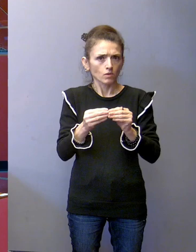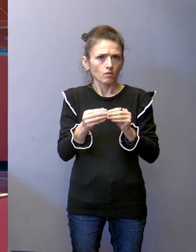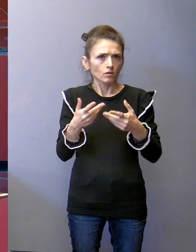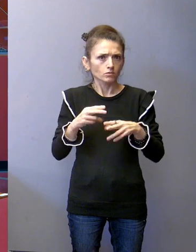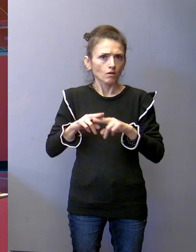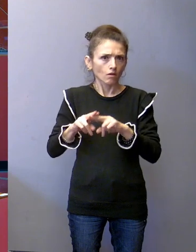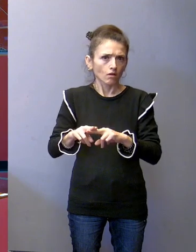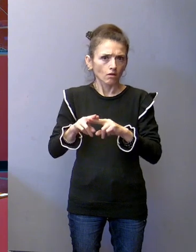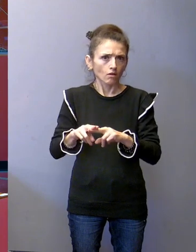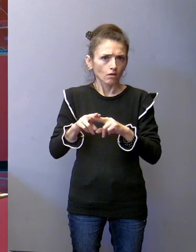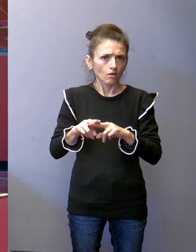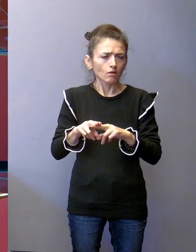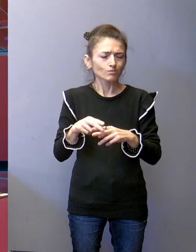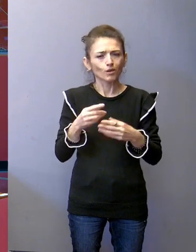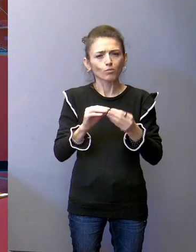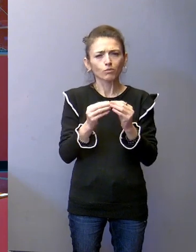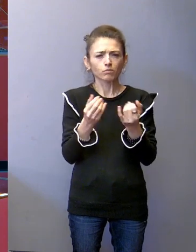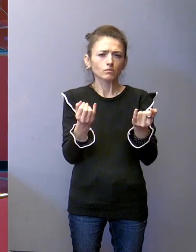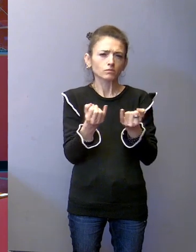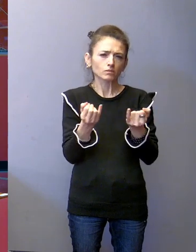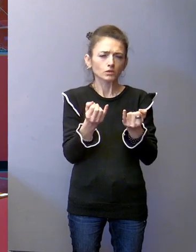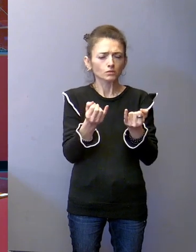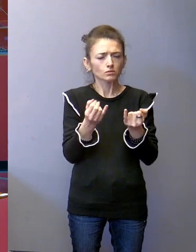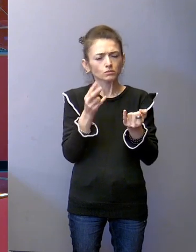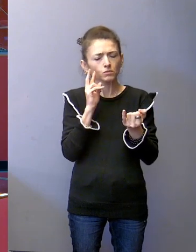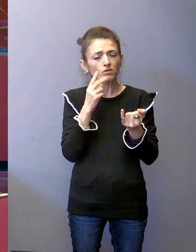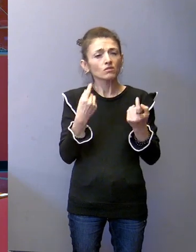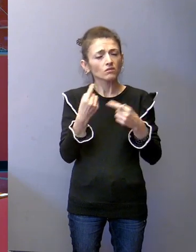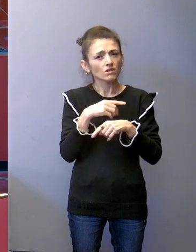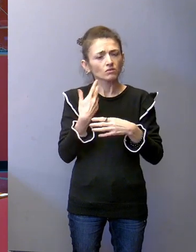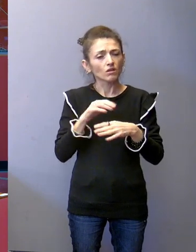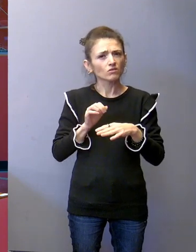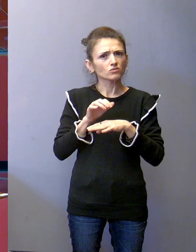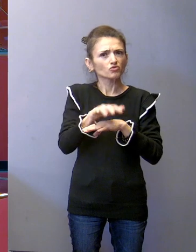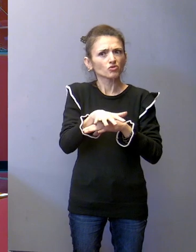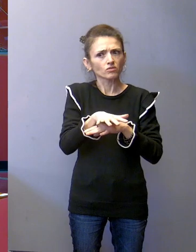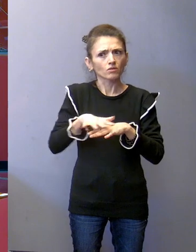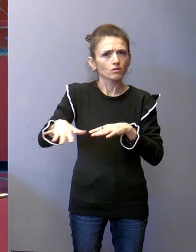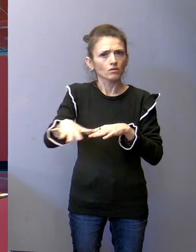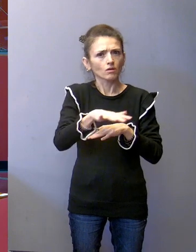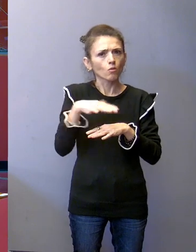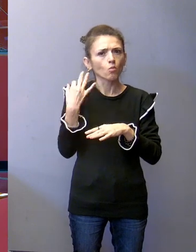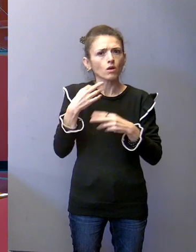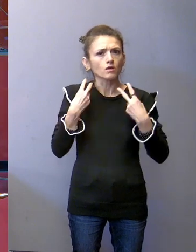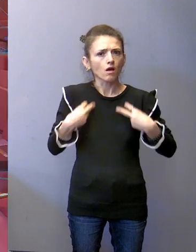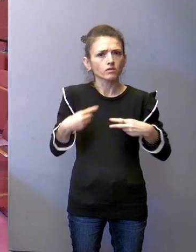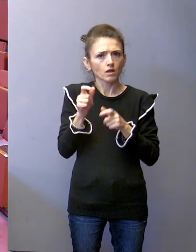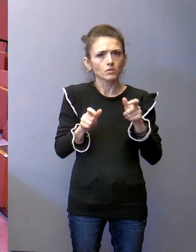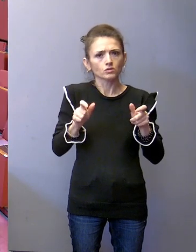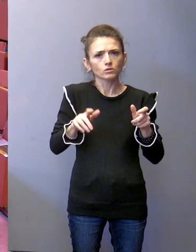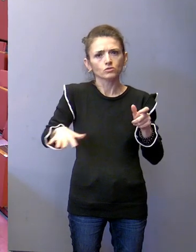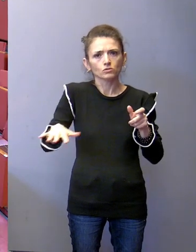che anche se piccola sembrerebbe piccola invece incide molto sulla quale qualità di vita delle persone della zona